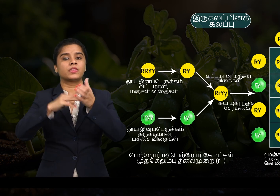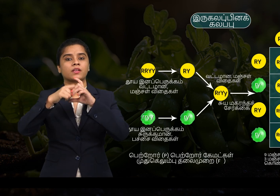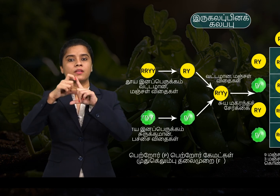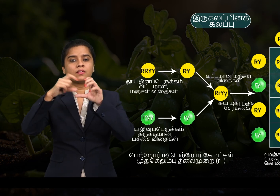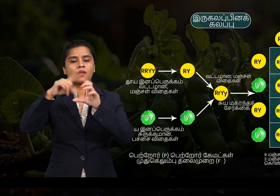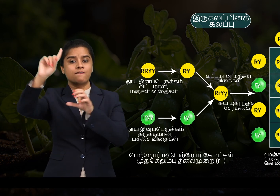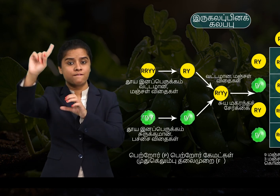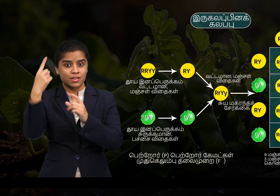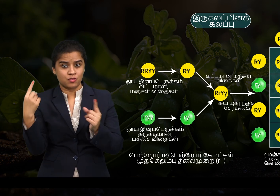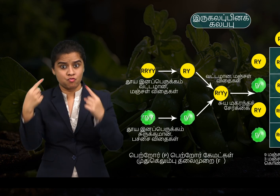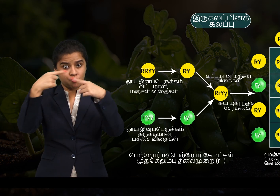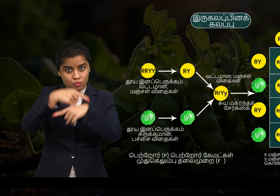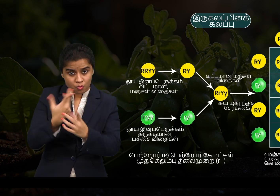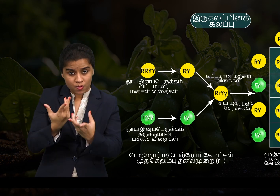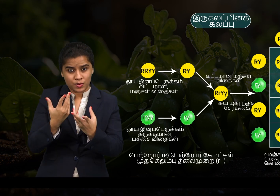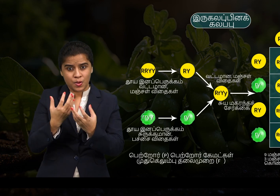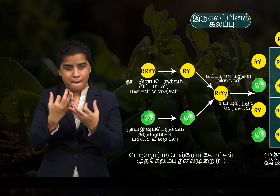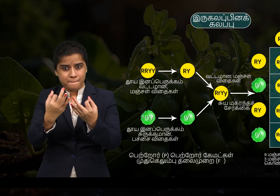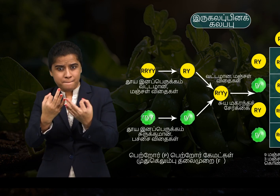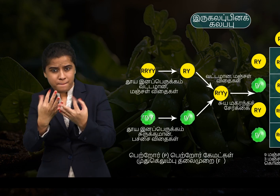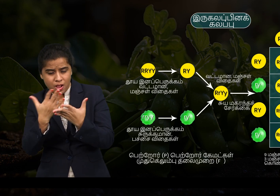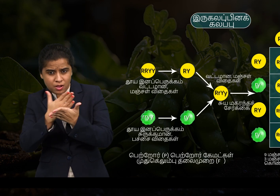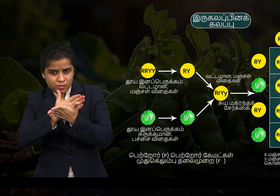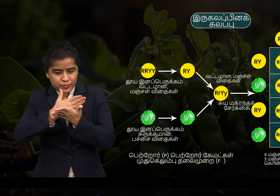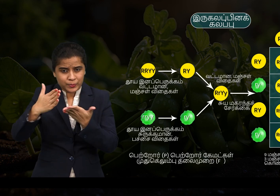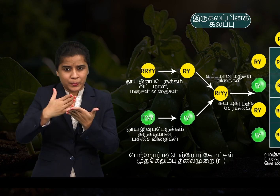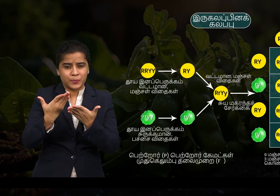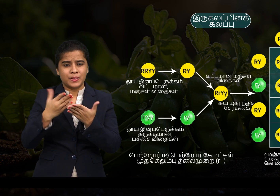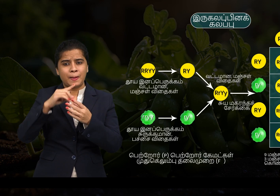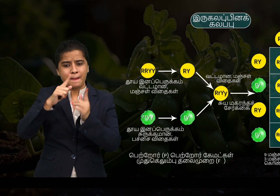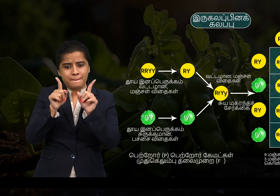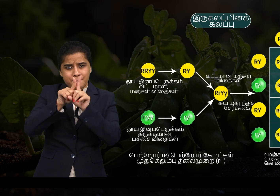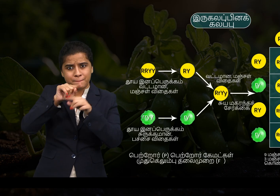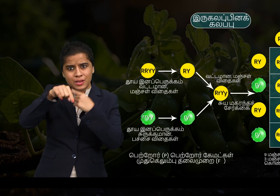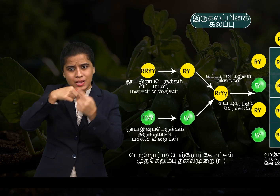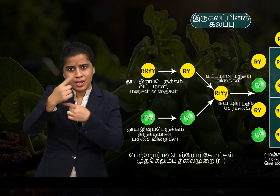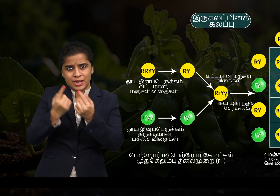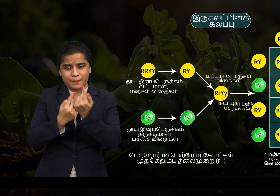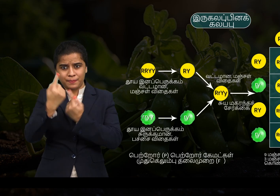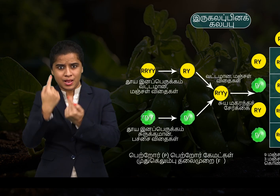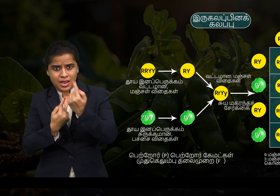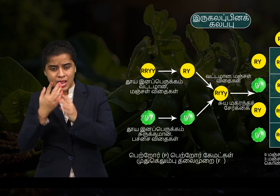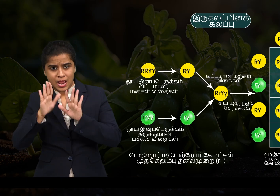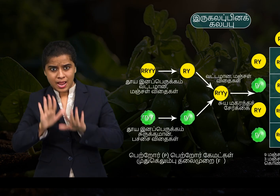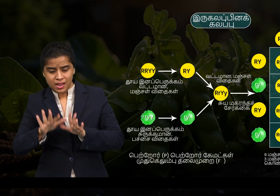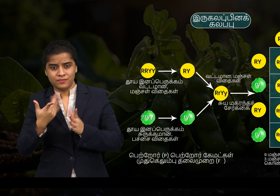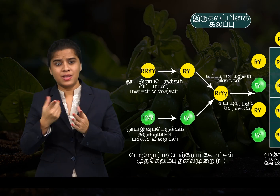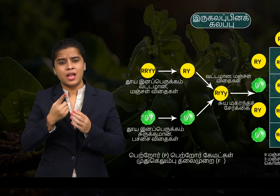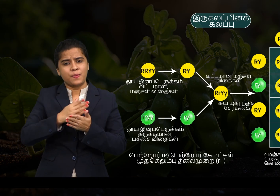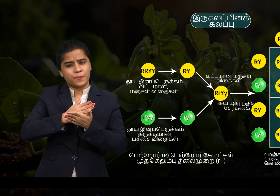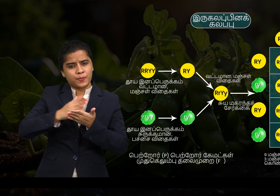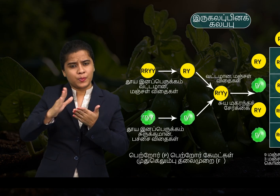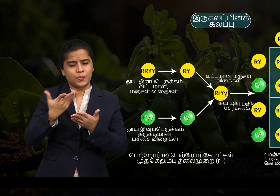மெண்டல் முதலில் வட்ட மஞ்சள் விதைகளைக் கொண்ட தூய இனப்பெருக்கம் செய்யும் தாவரங்களையும்